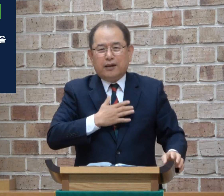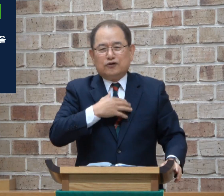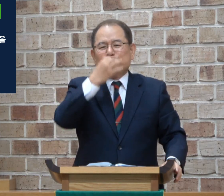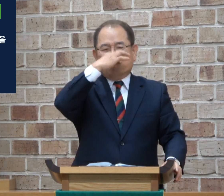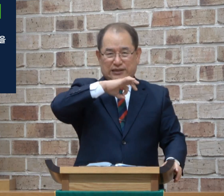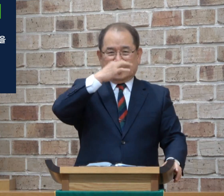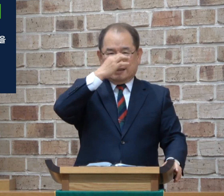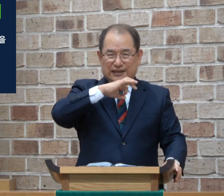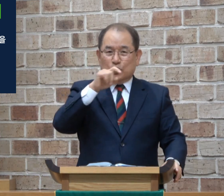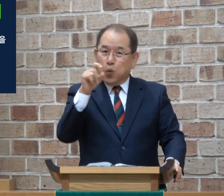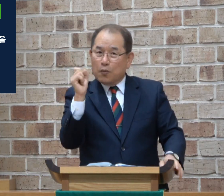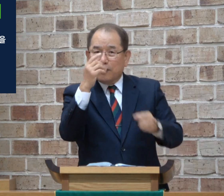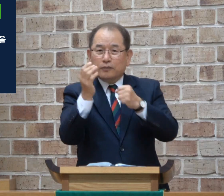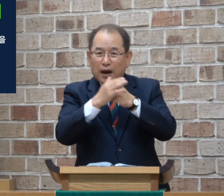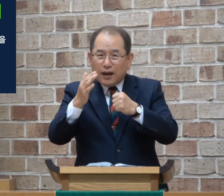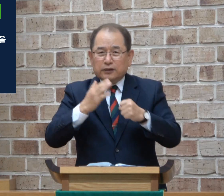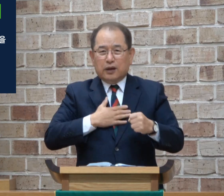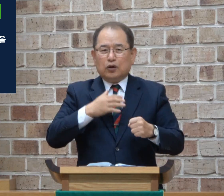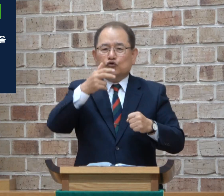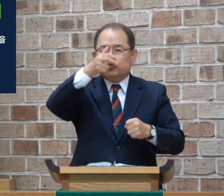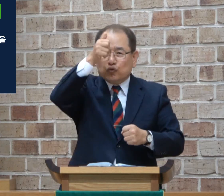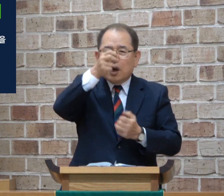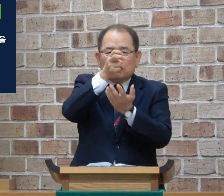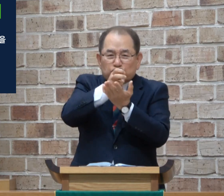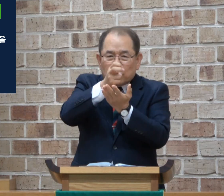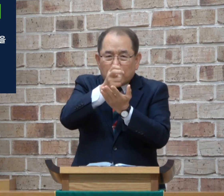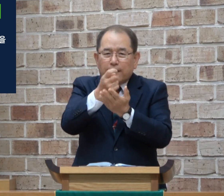내가 주의 율례들을 배우게 되었나이다. 아멘.